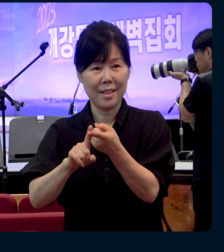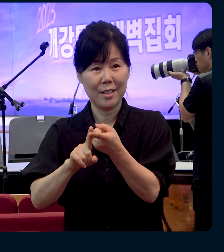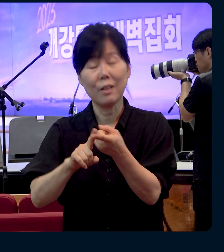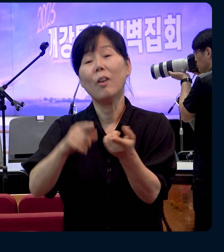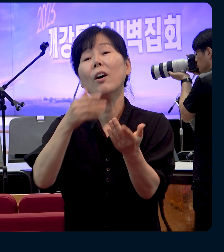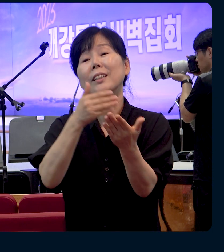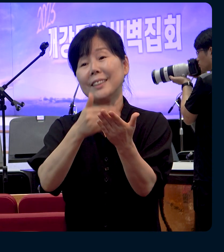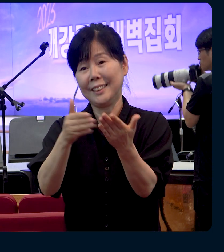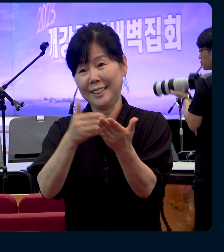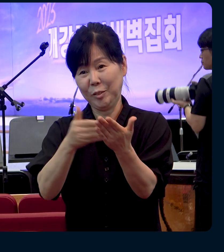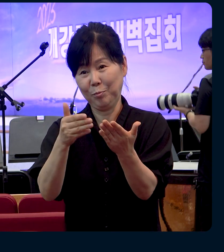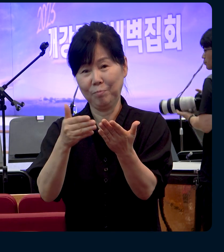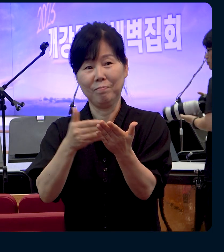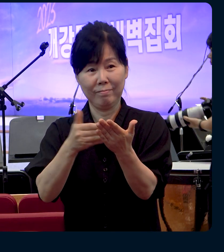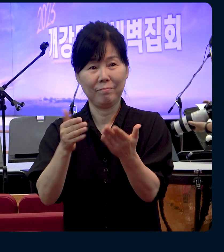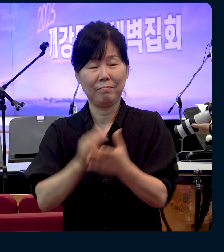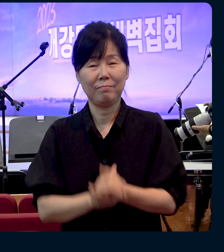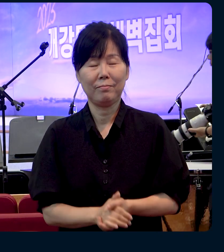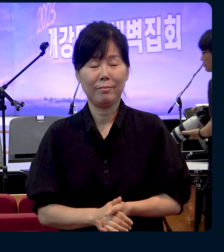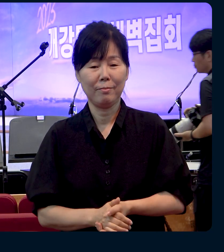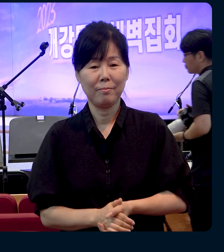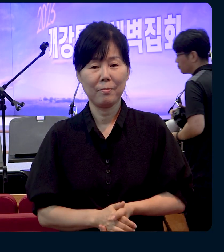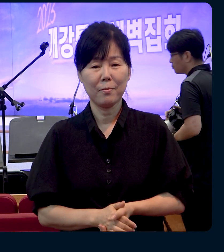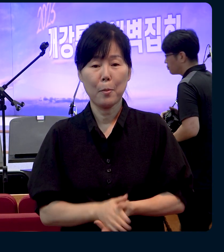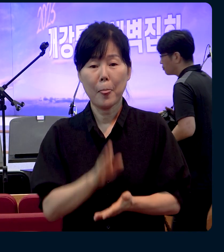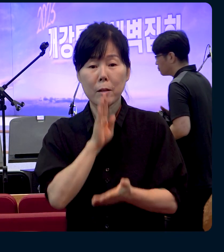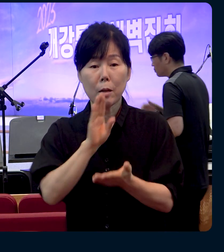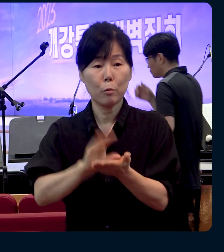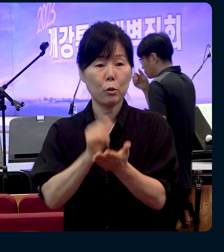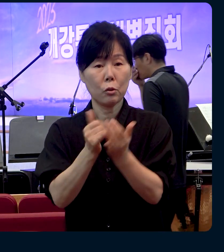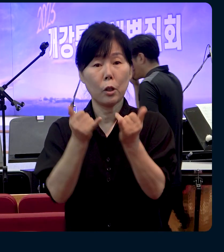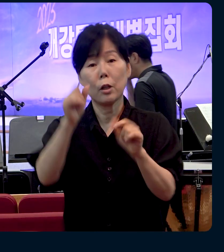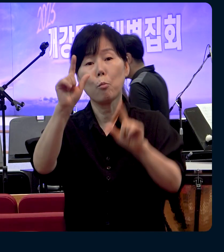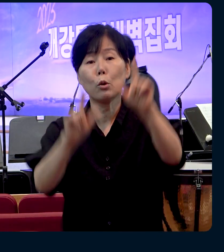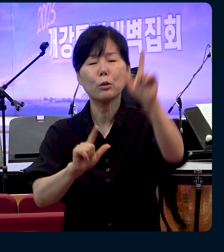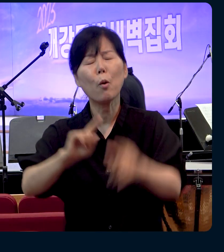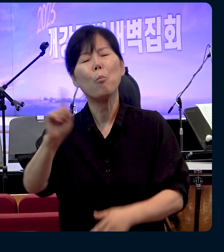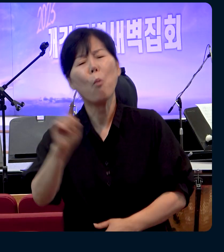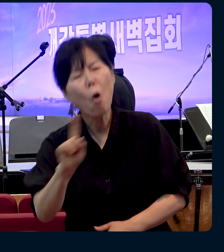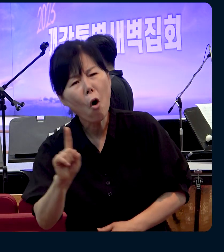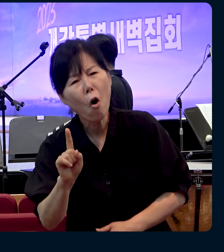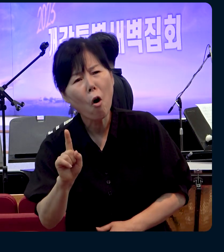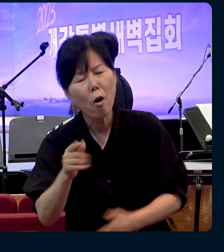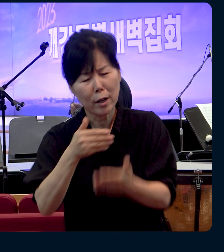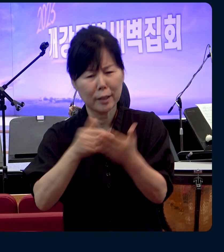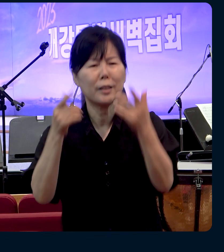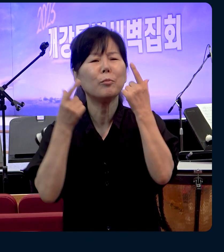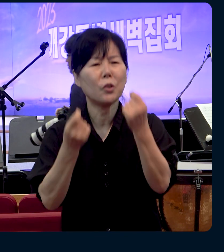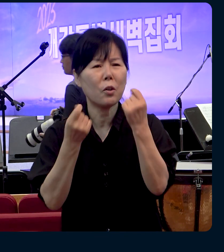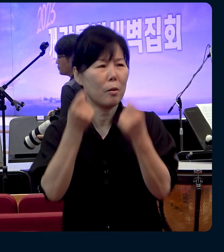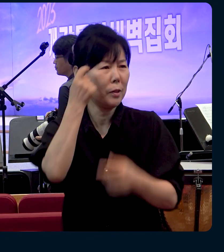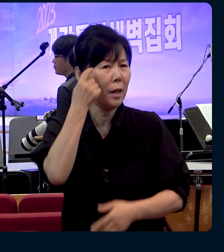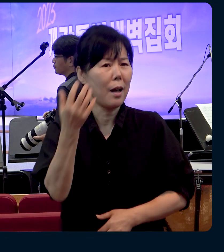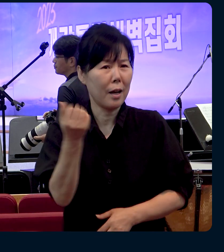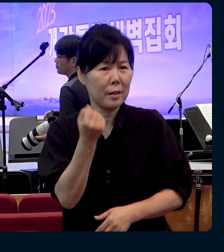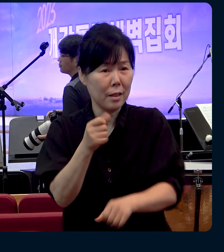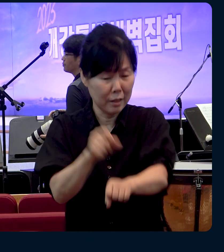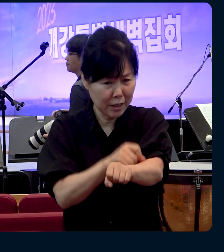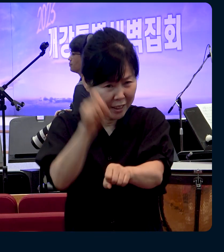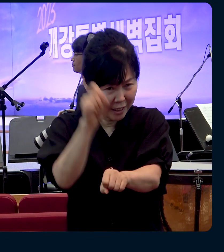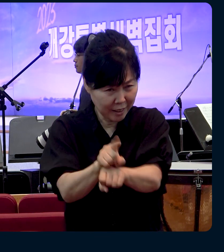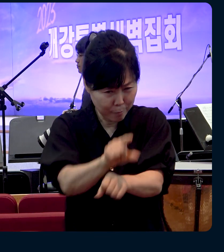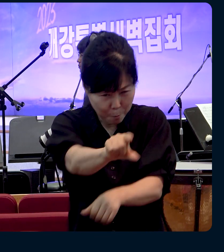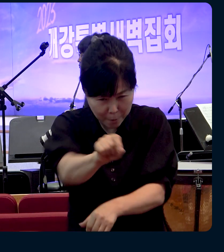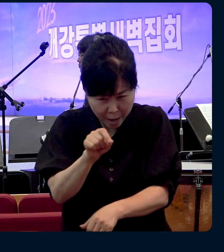참된 그리스도인에 대한 스케치. 참된 그리스도인은 이런 모습이라고 스케치하듯이 그 특징들을